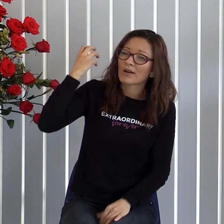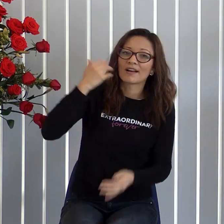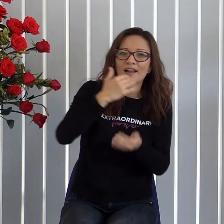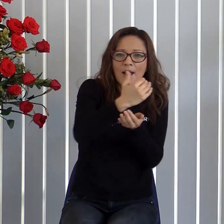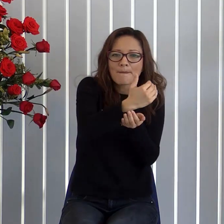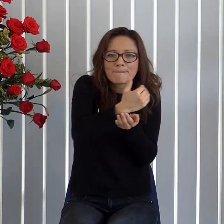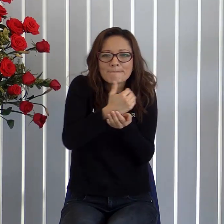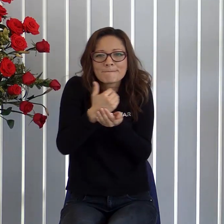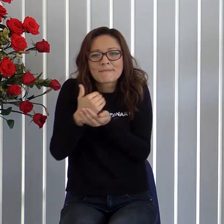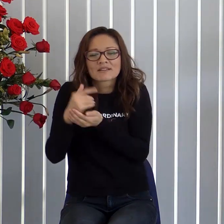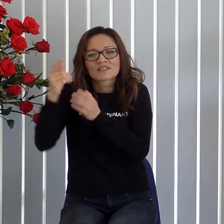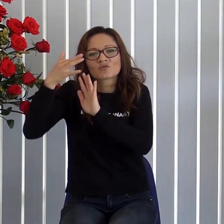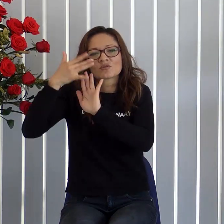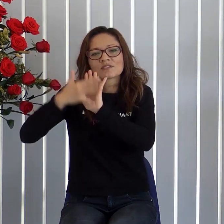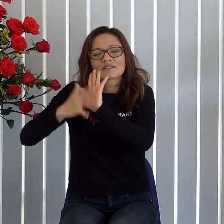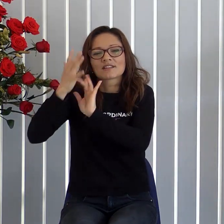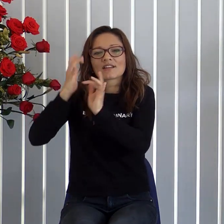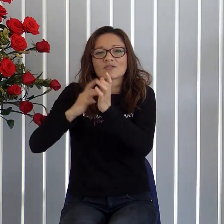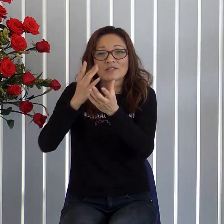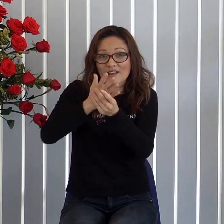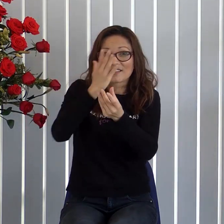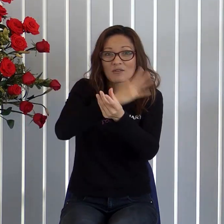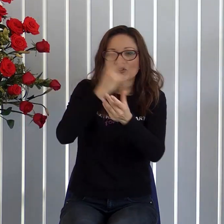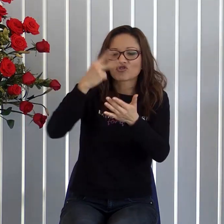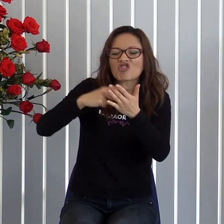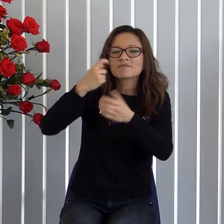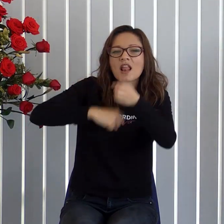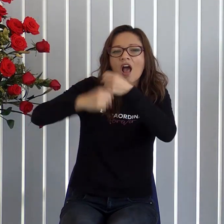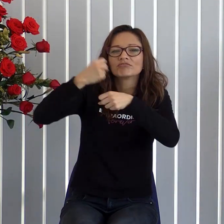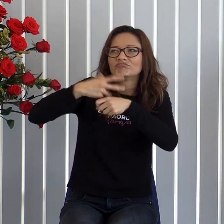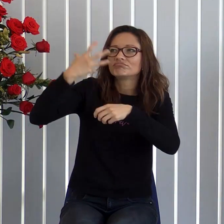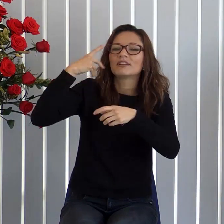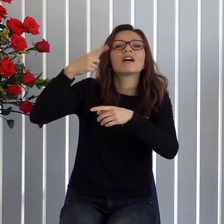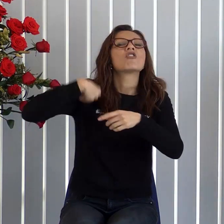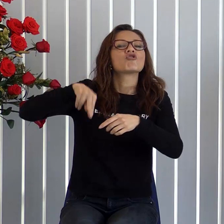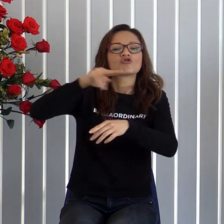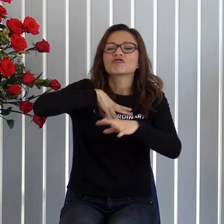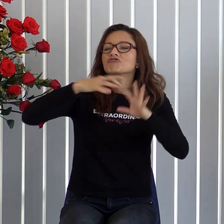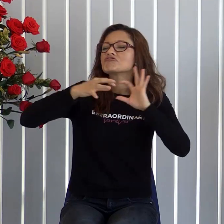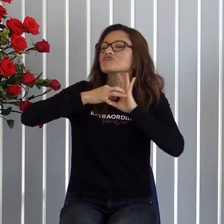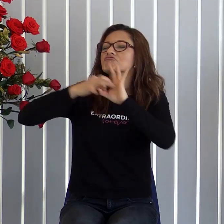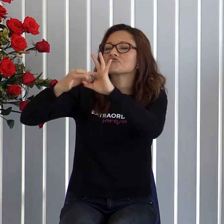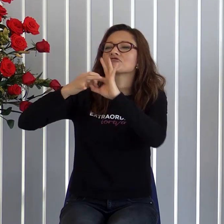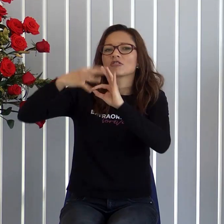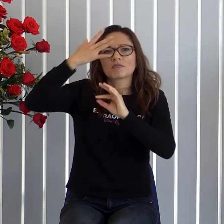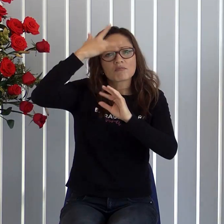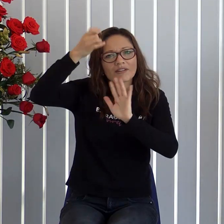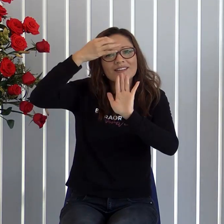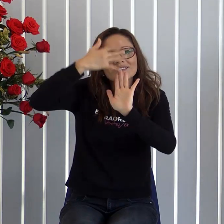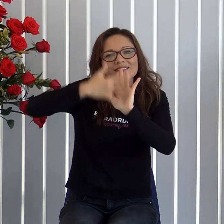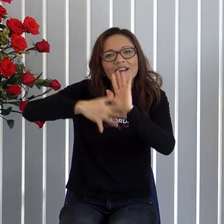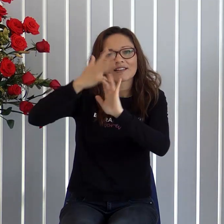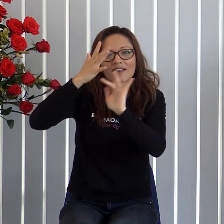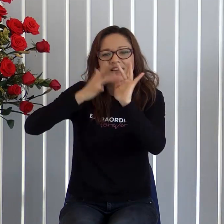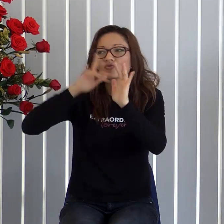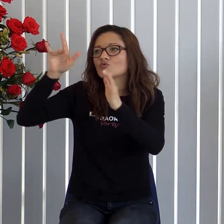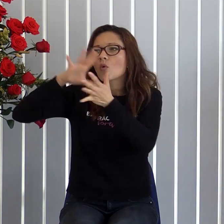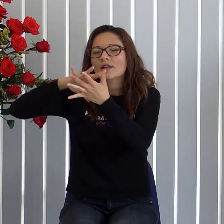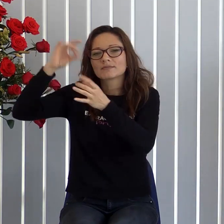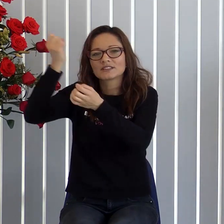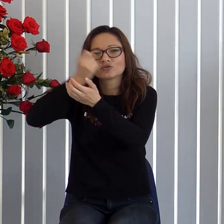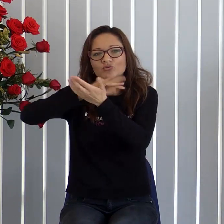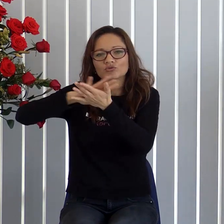y comprados por la sangre de Jesús 2000 años atrás. Porque la sangre de Jesús, el Espíritu de